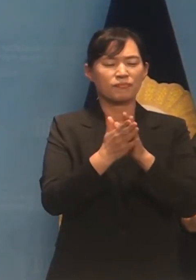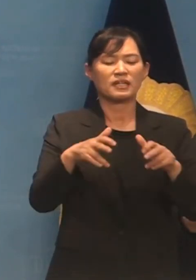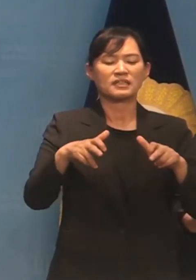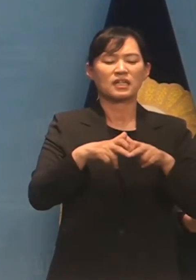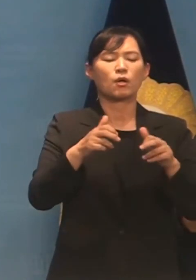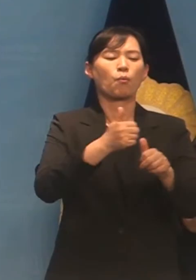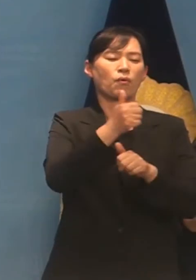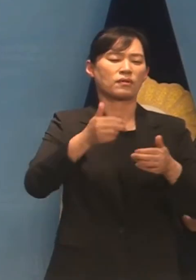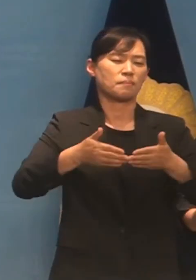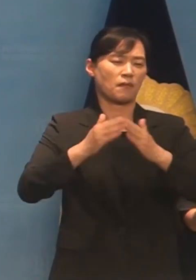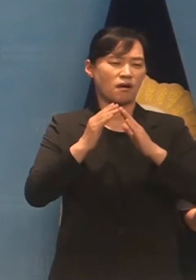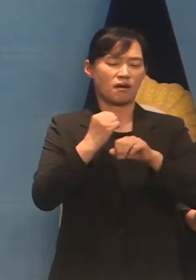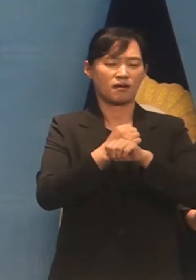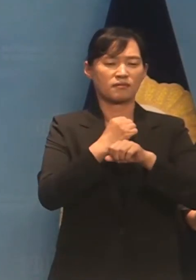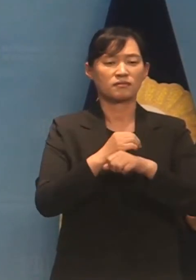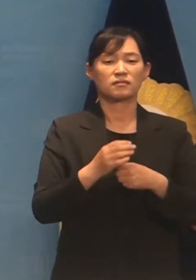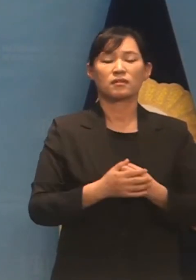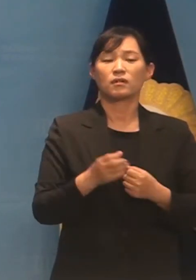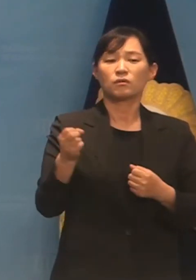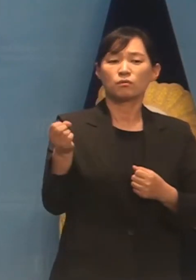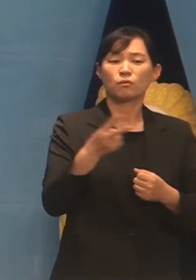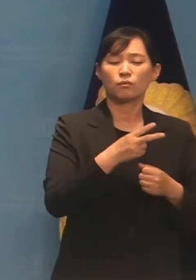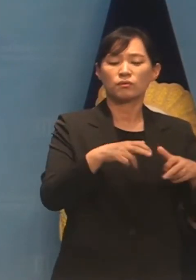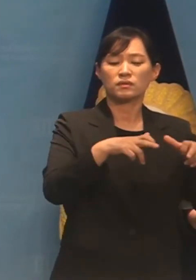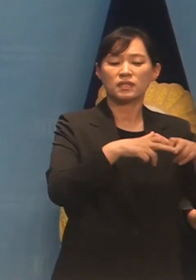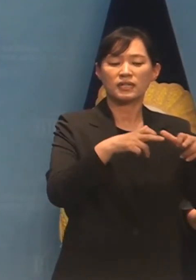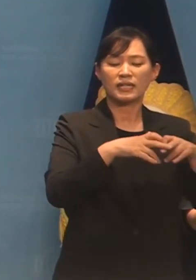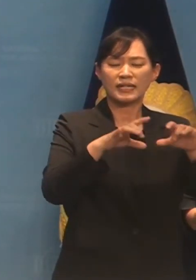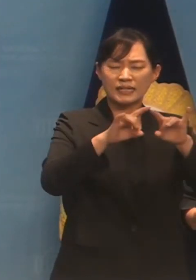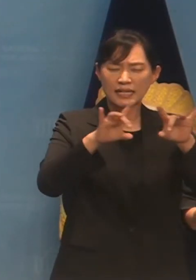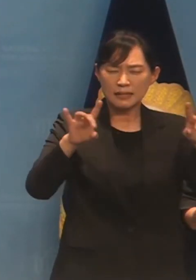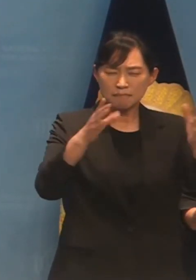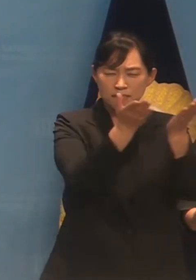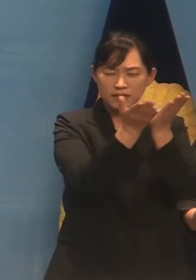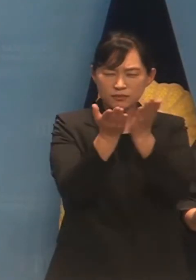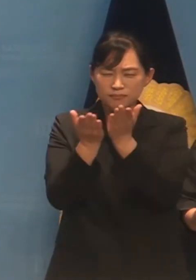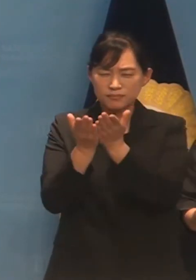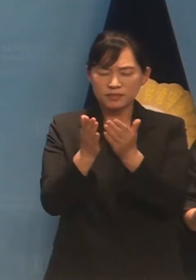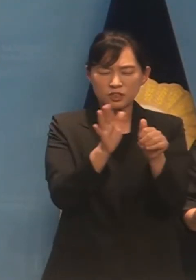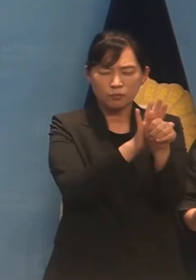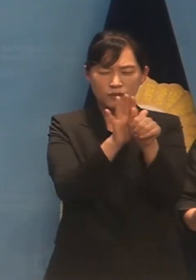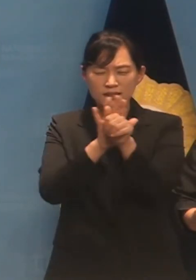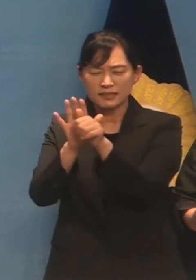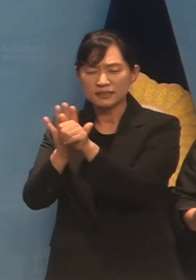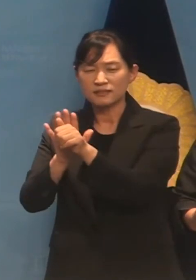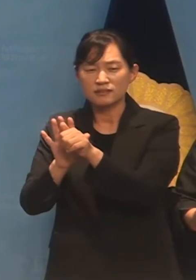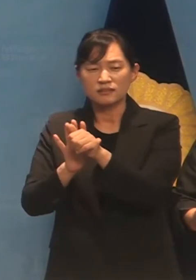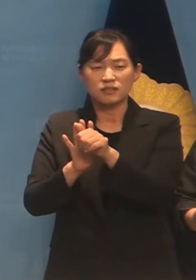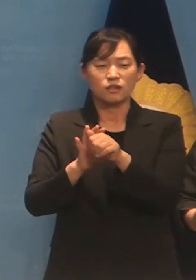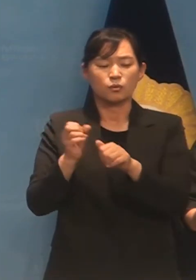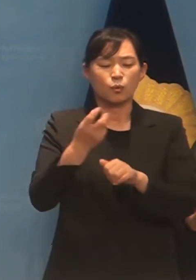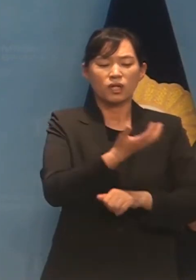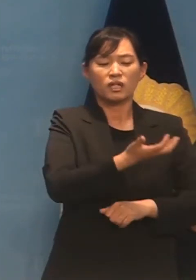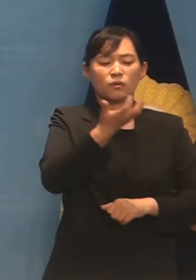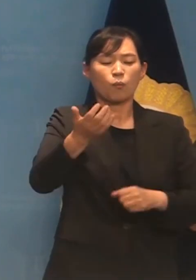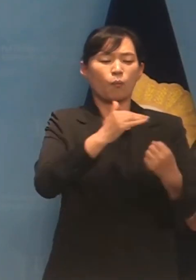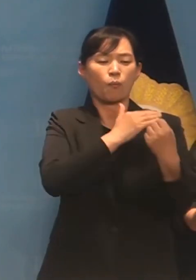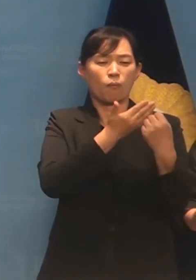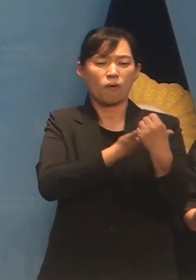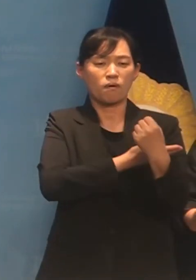것입니다. 더불어 장애인 개인별 맞춤형 서비스 강화, 장애인 이동권